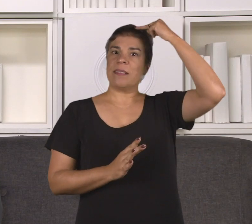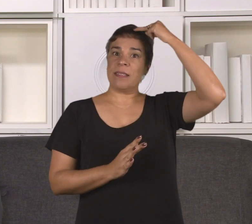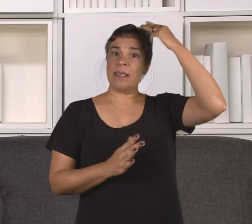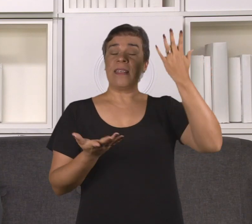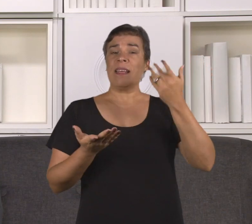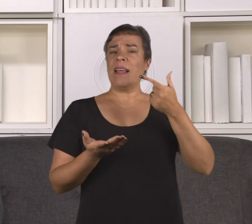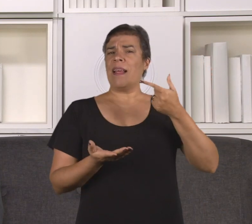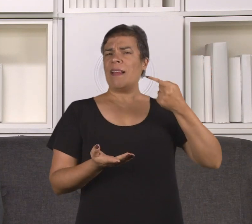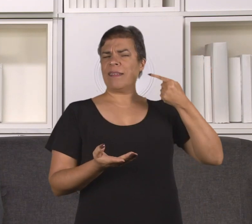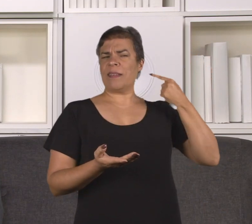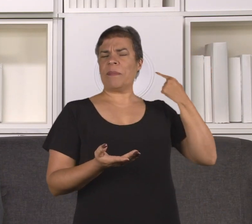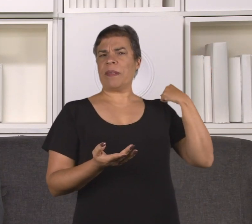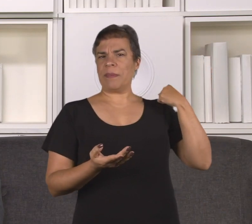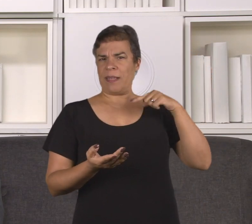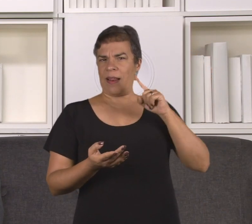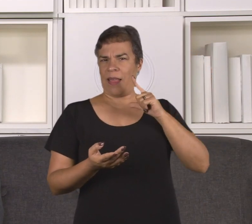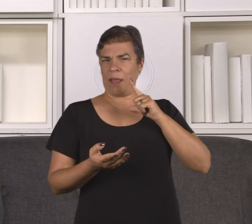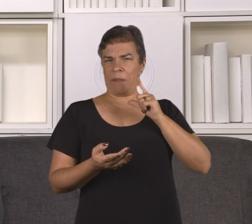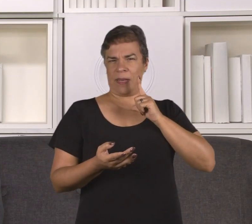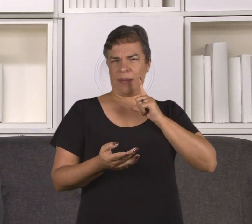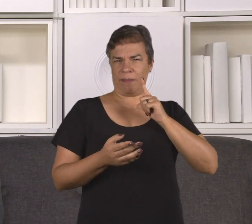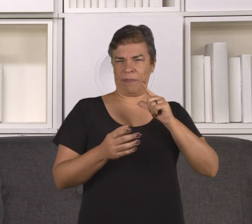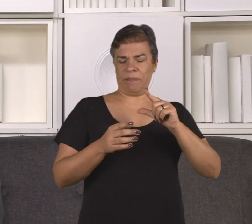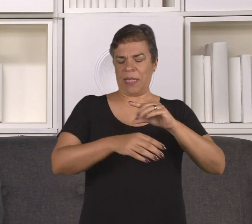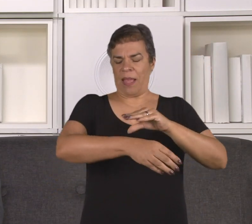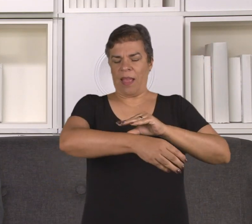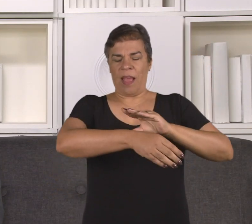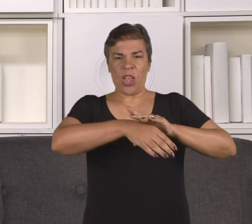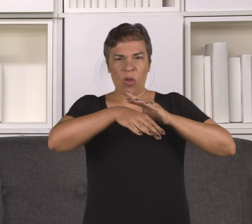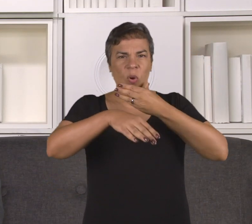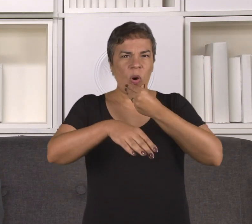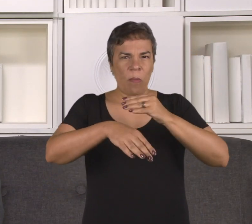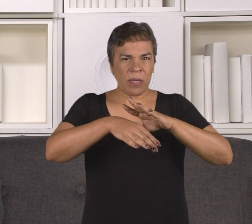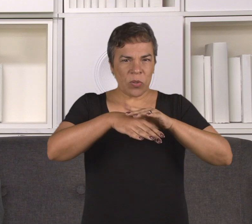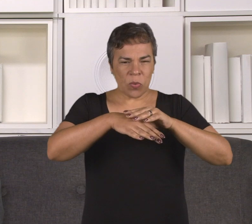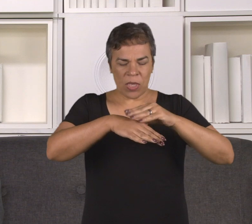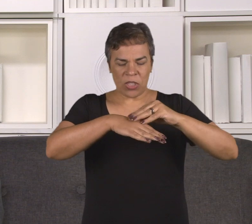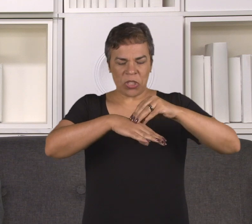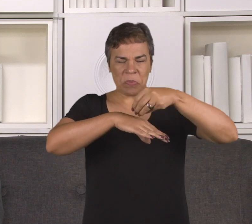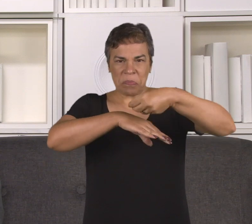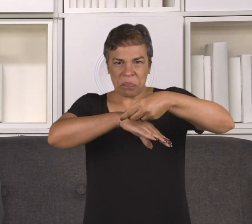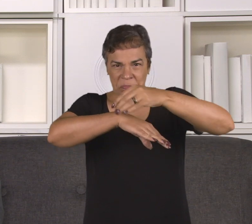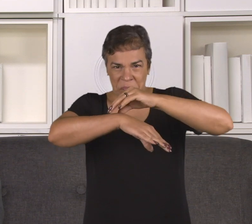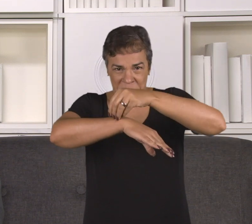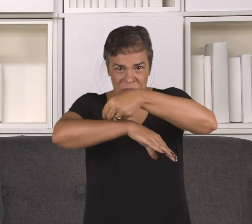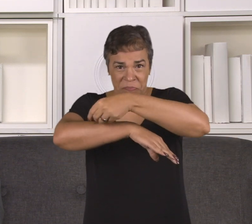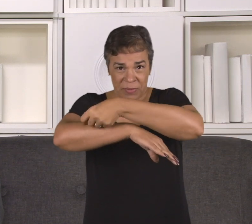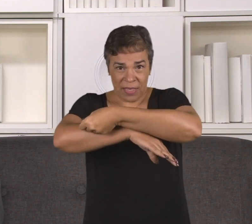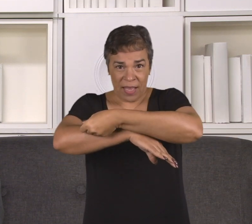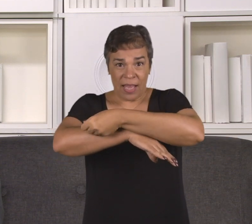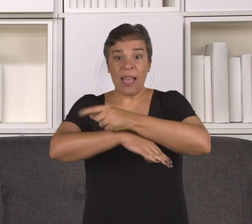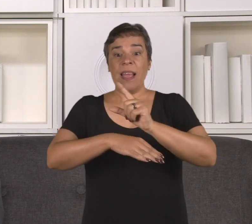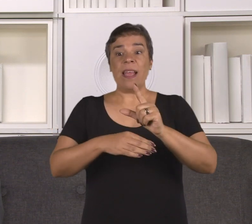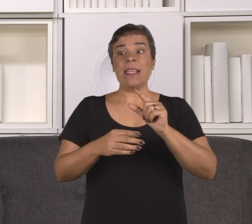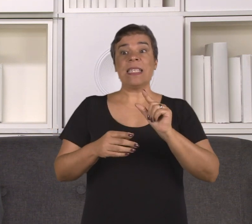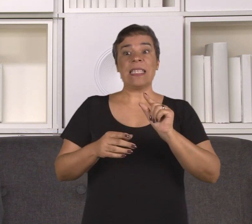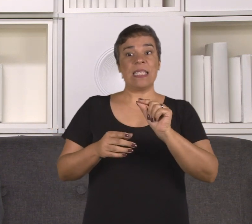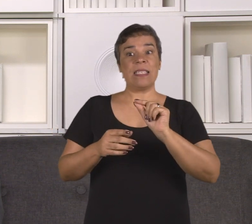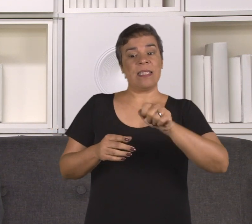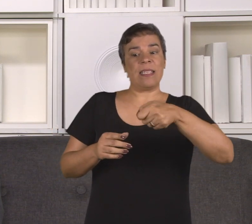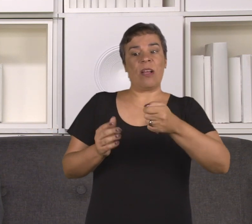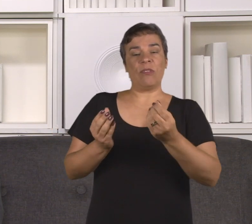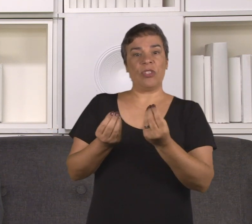encontro, leprosos ou leproso, nós conversamos sobre os milagres messiânicos ou os